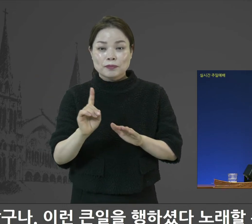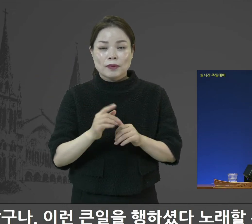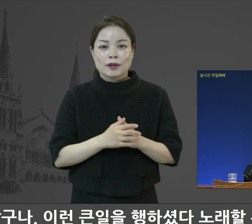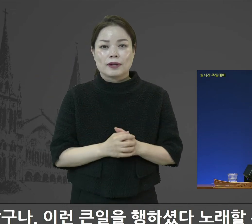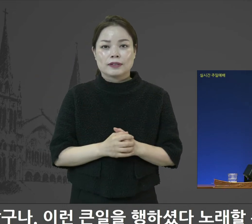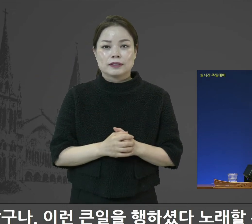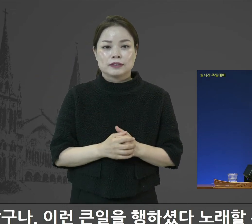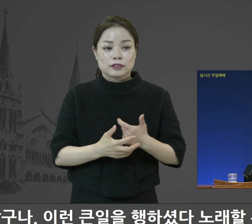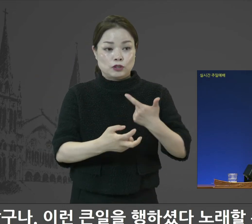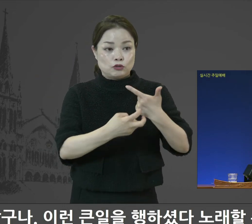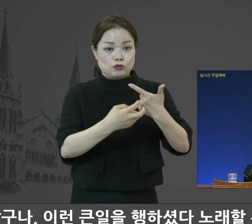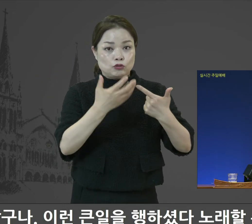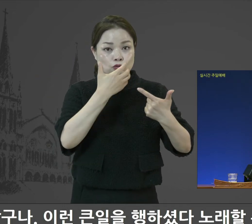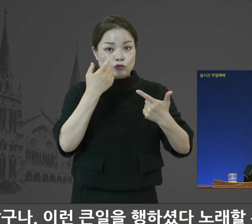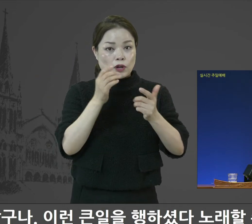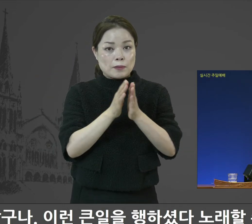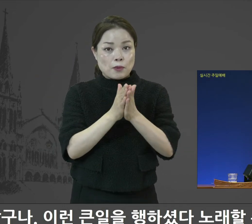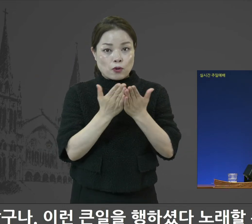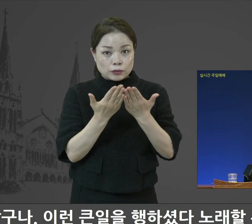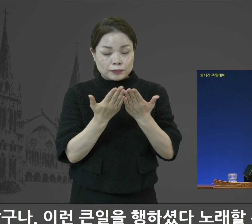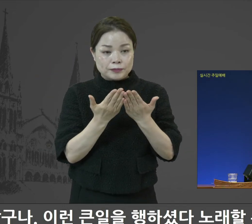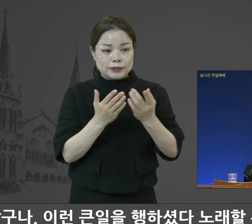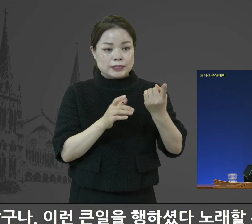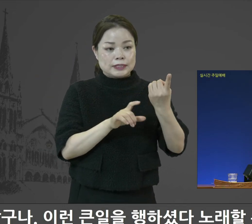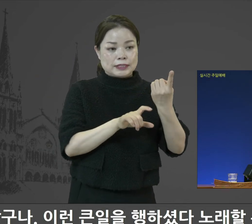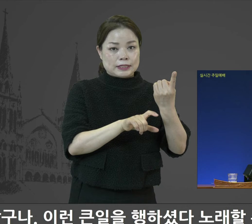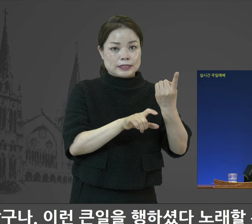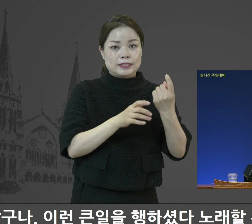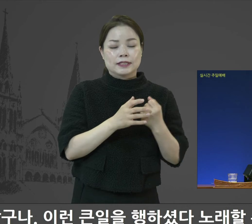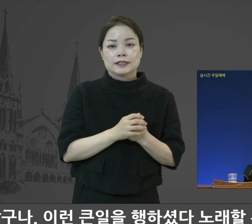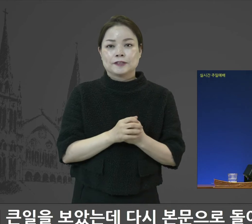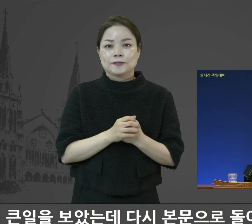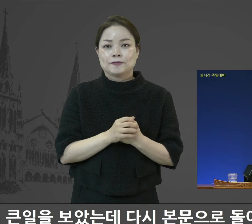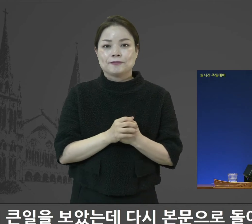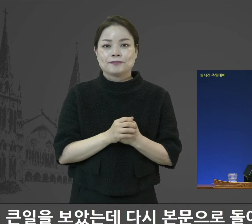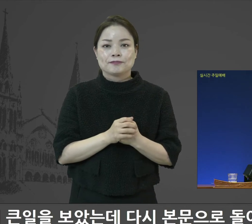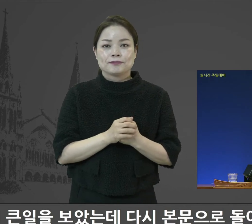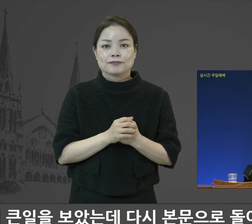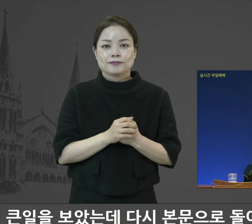바랍니다. 누가복음 1장으로 돌아오면